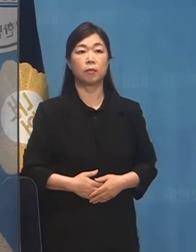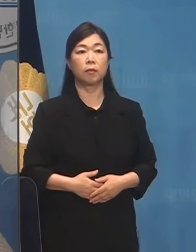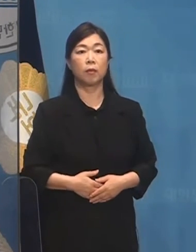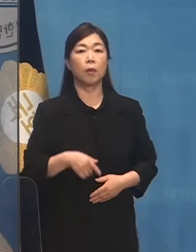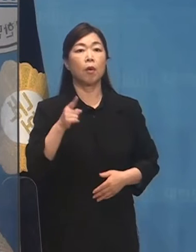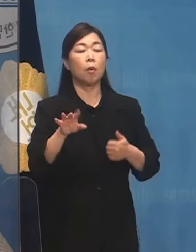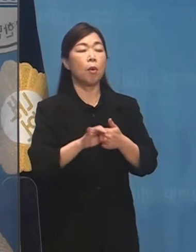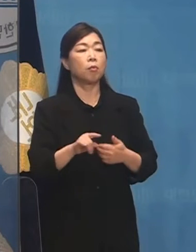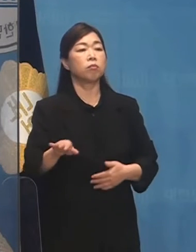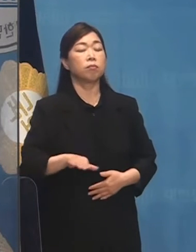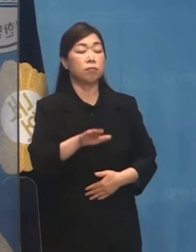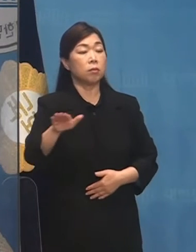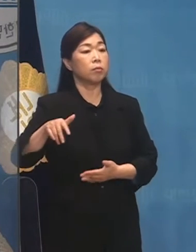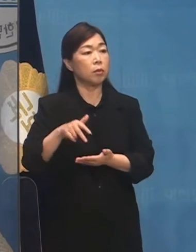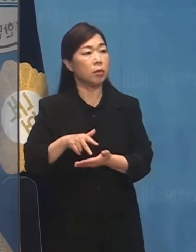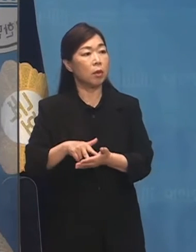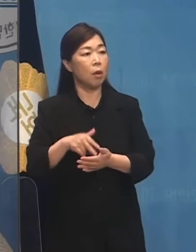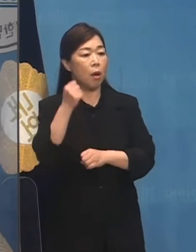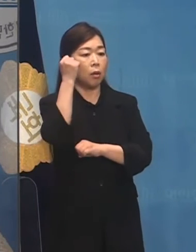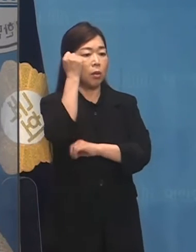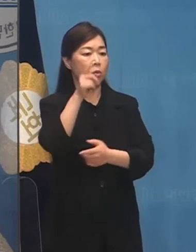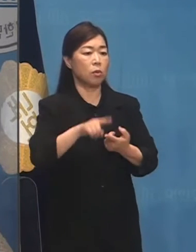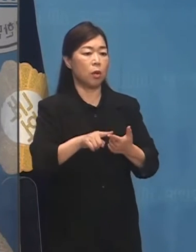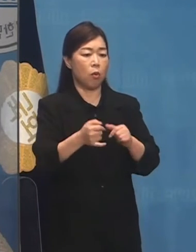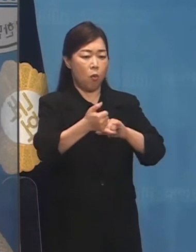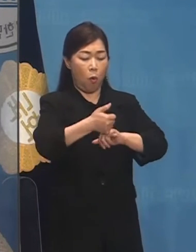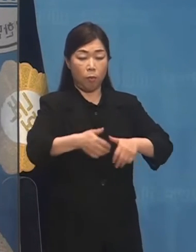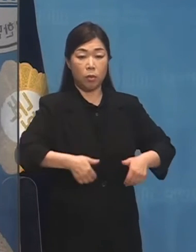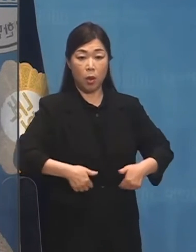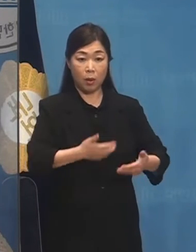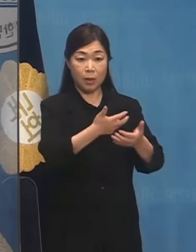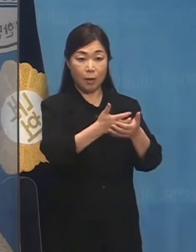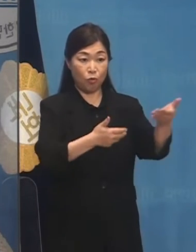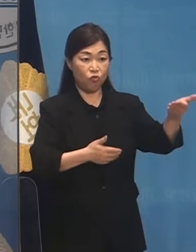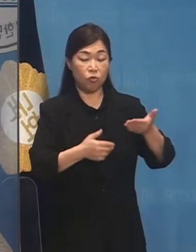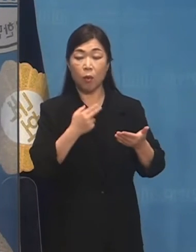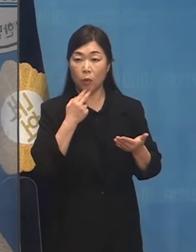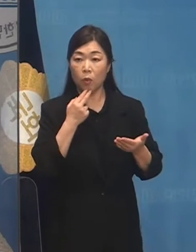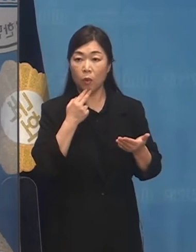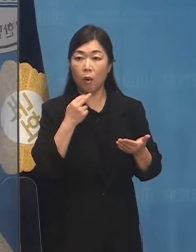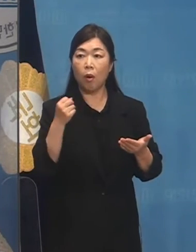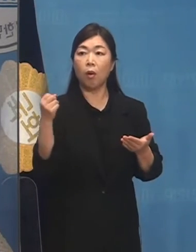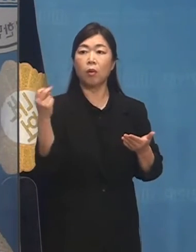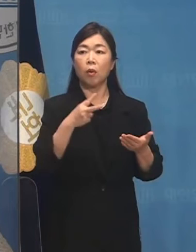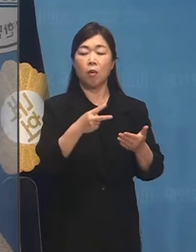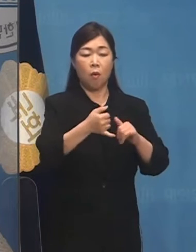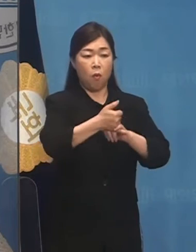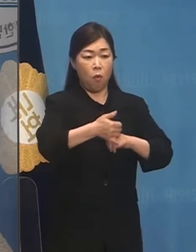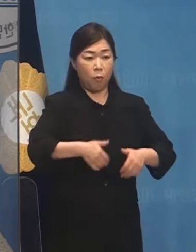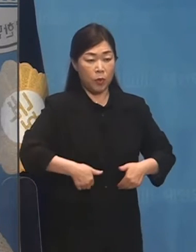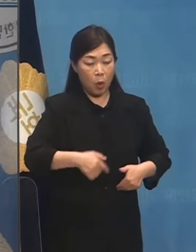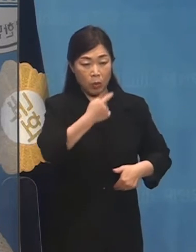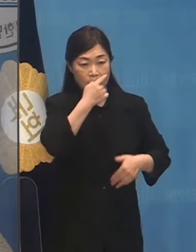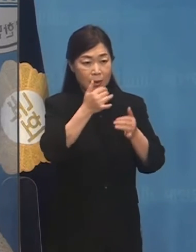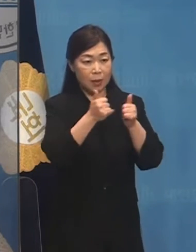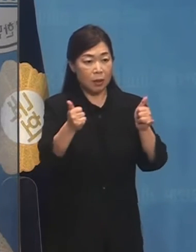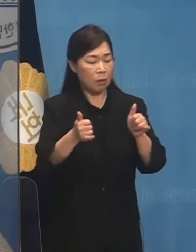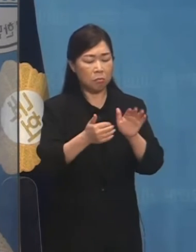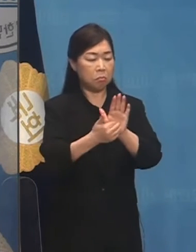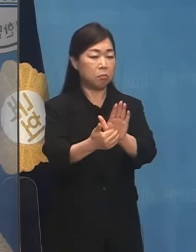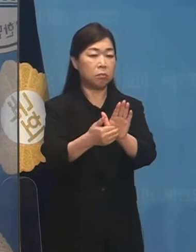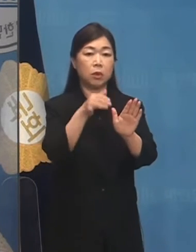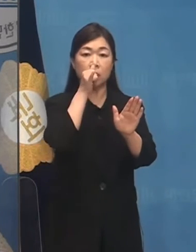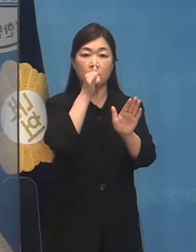그러면 도대체 이런 기본적이고 필수적인 자료도 주지 않고 또 필수적인 증인도 출석시키지